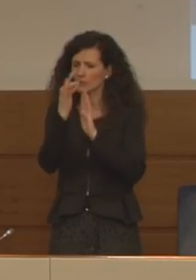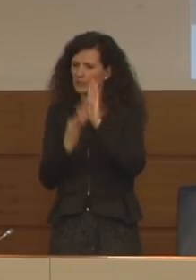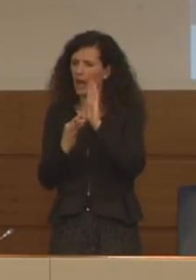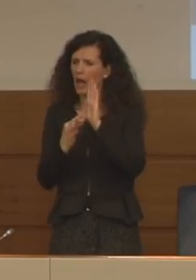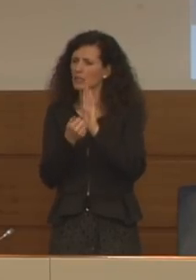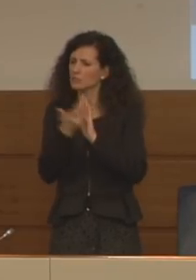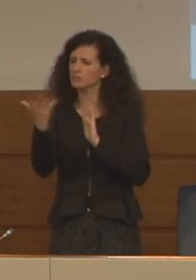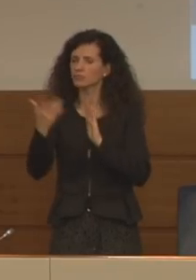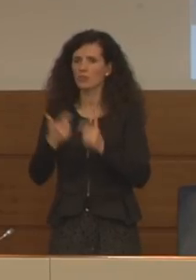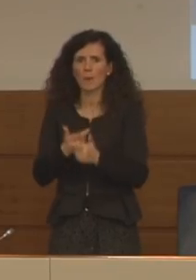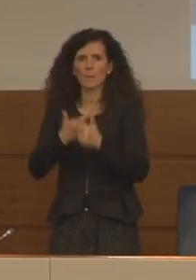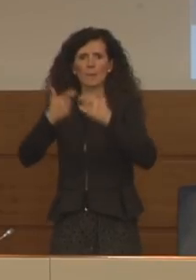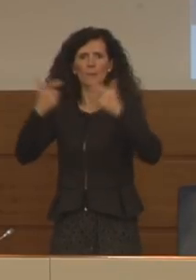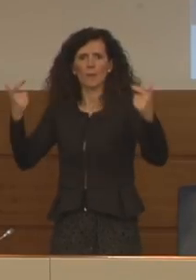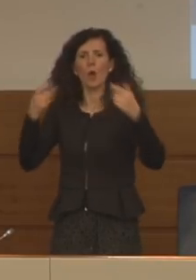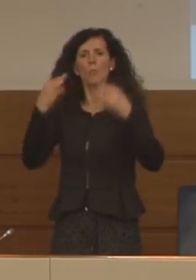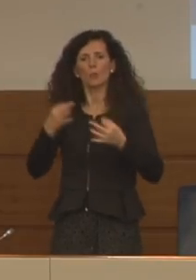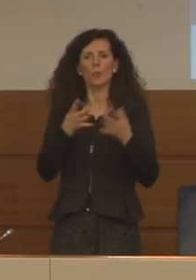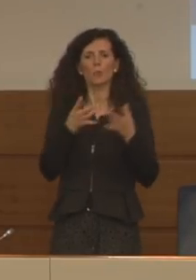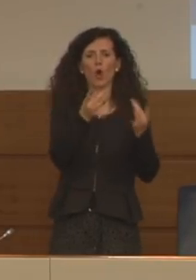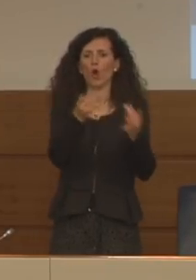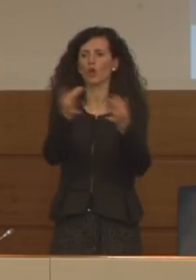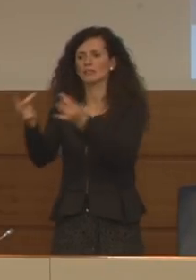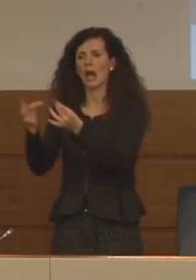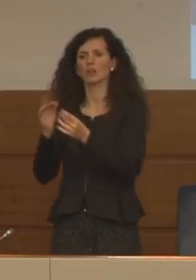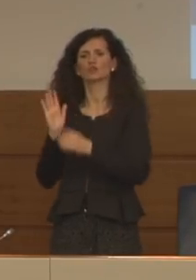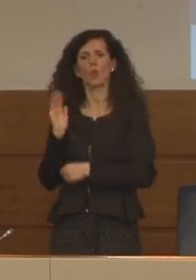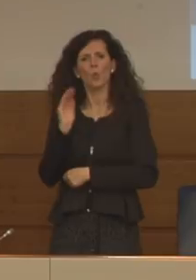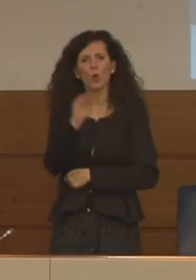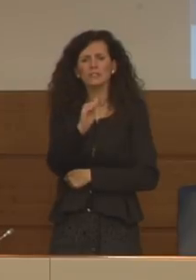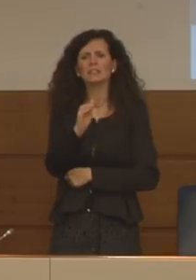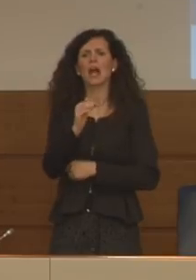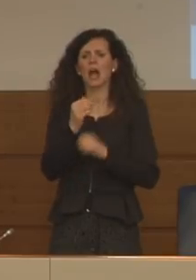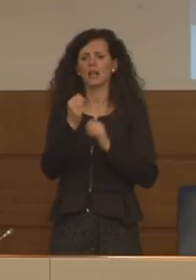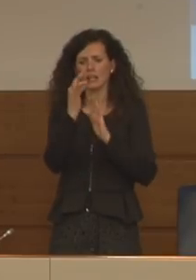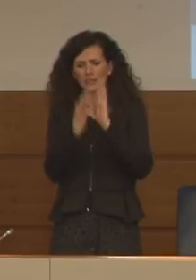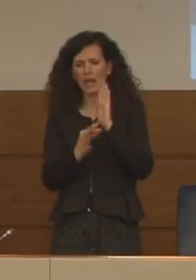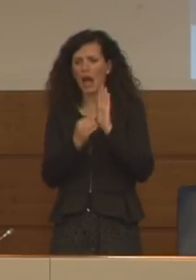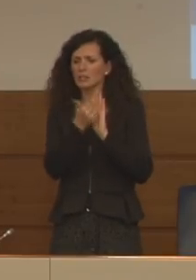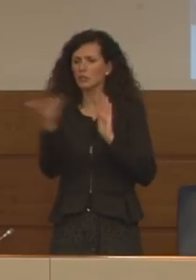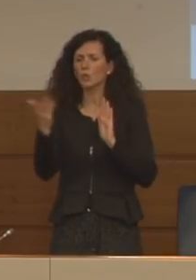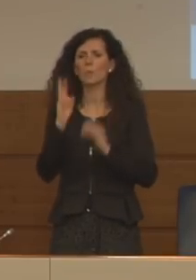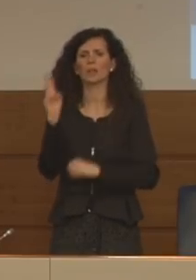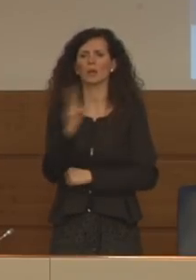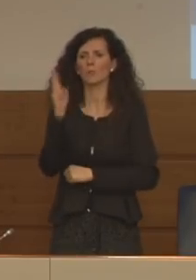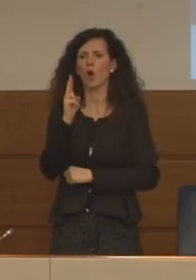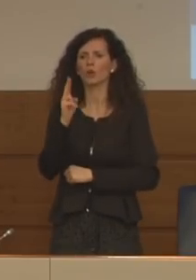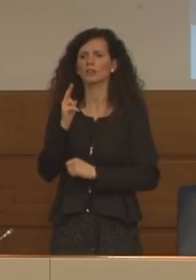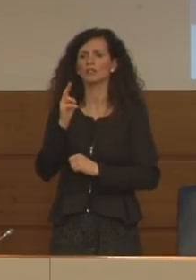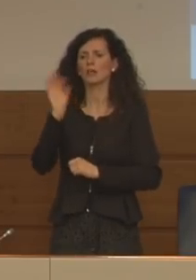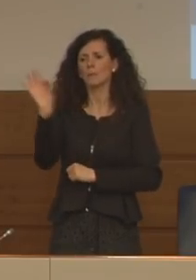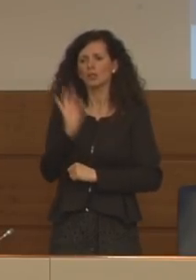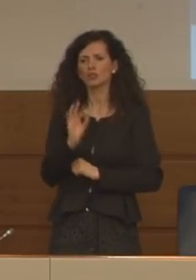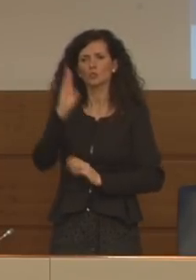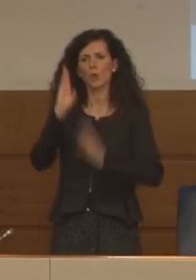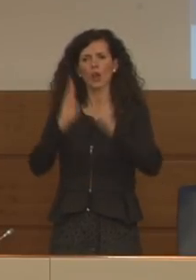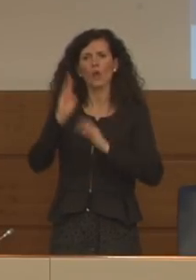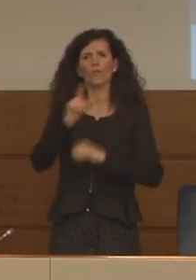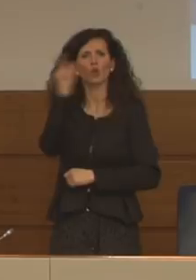termini sia di contagio i quotidiani sia di morti ma anche in termini percentuali rispetto a tutto il paese grazie